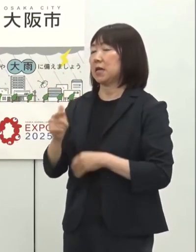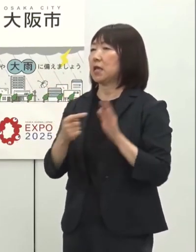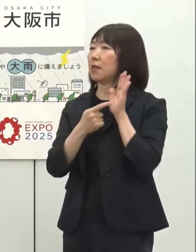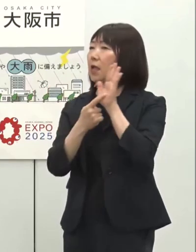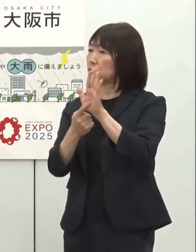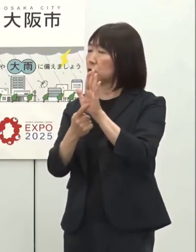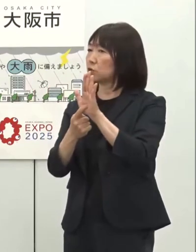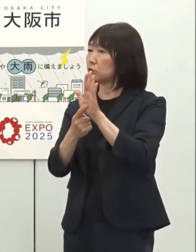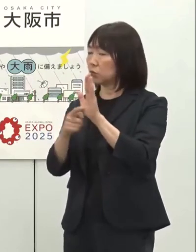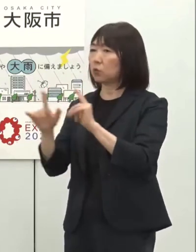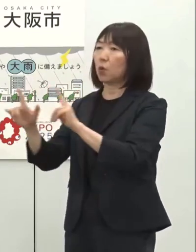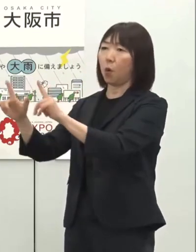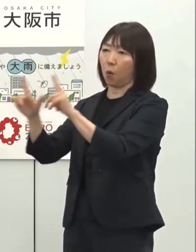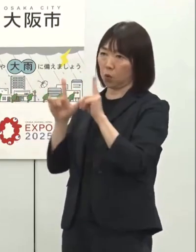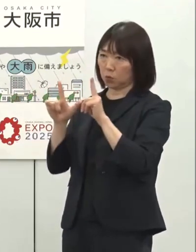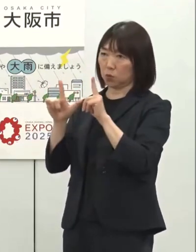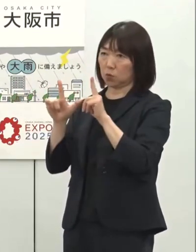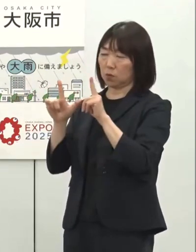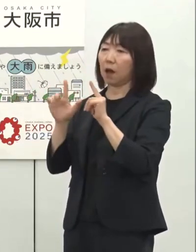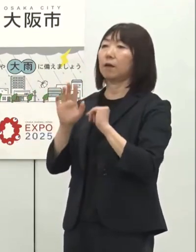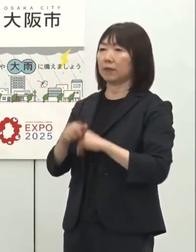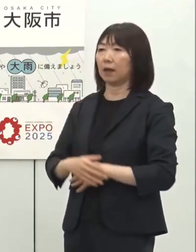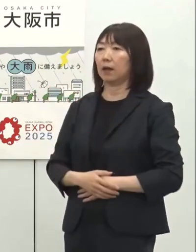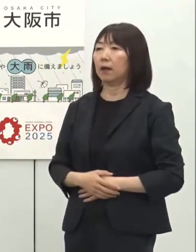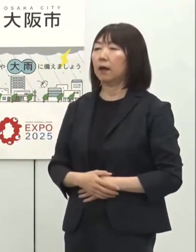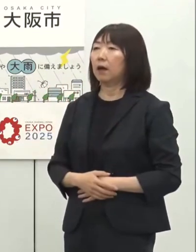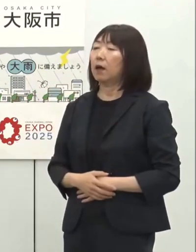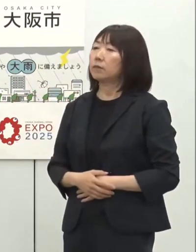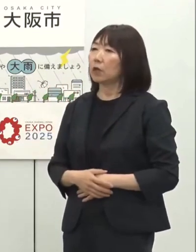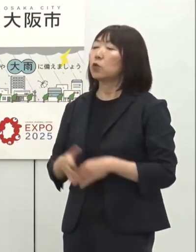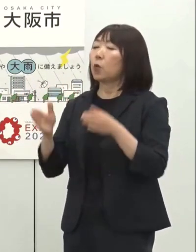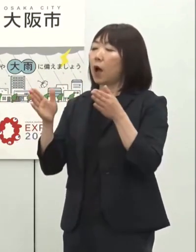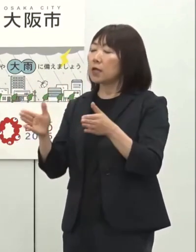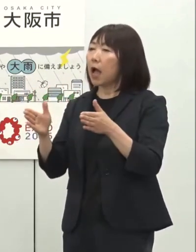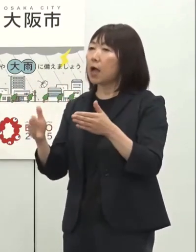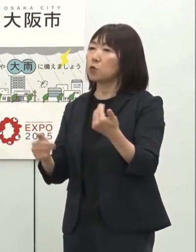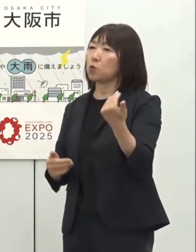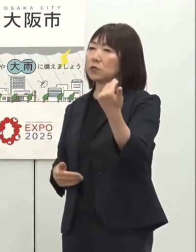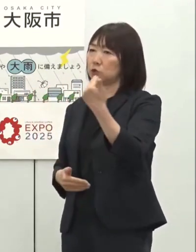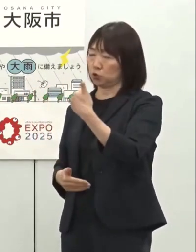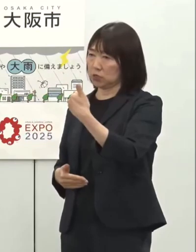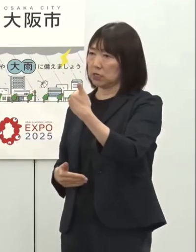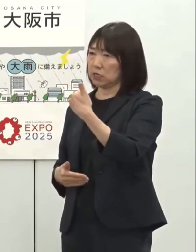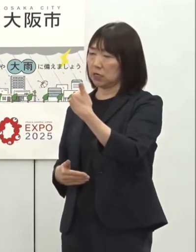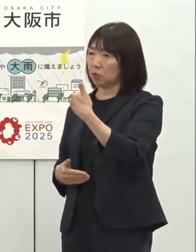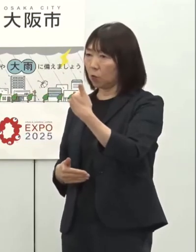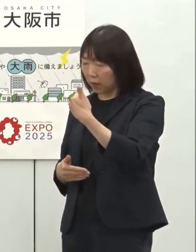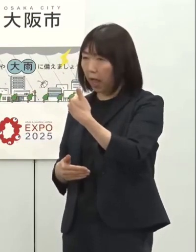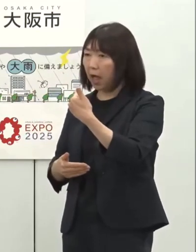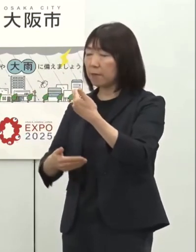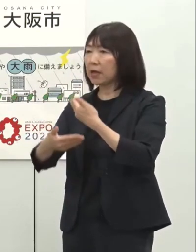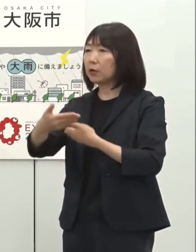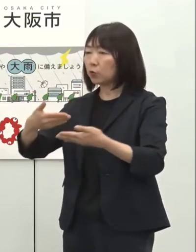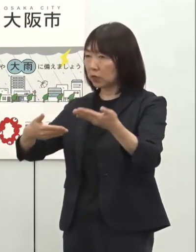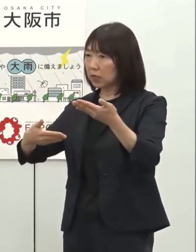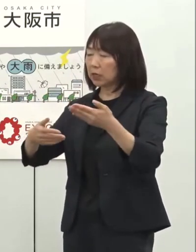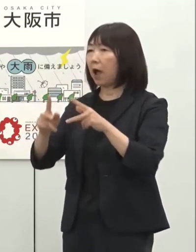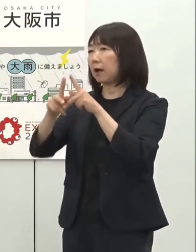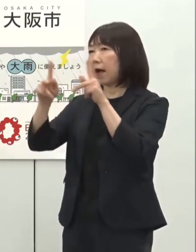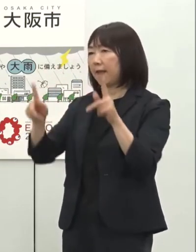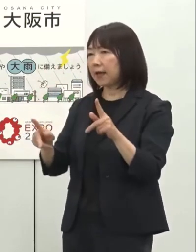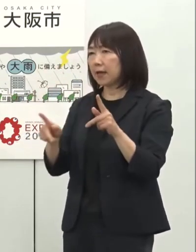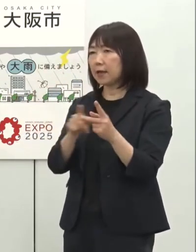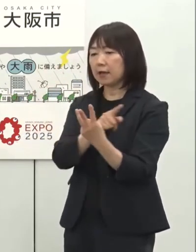報告は受けておりますので、この間の質疑や、やり取りや課題について私自身